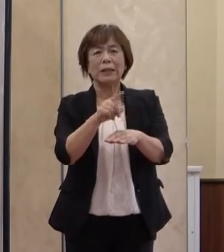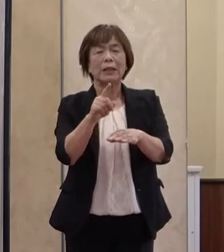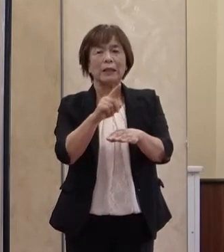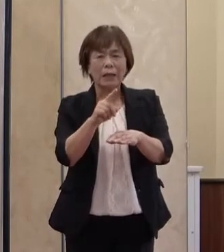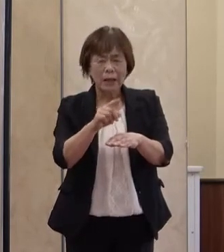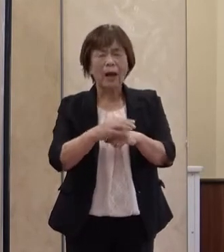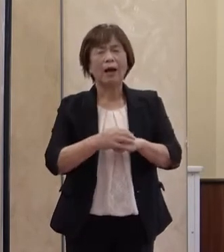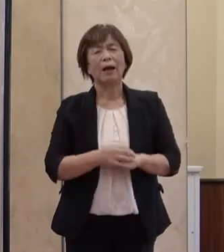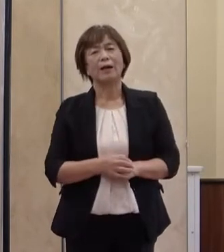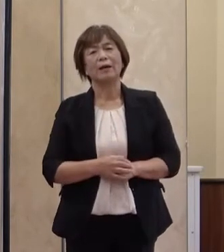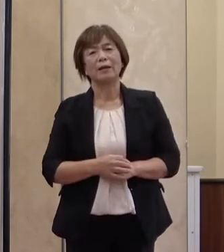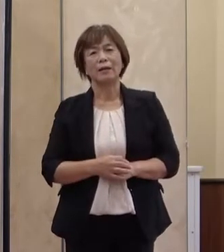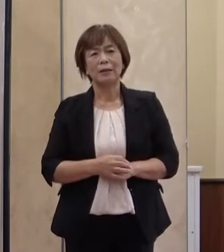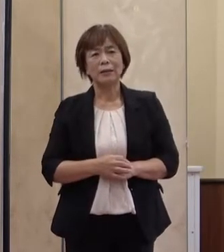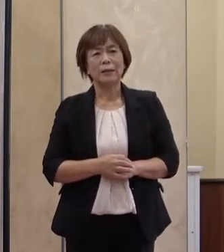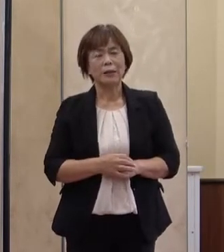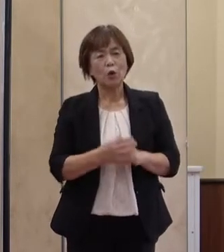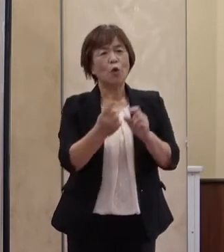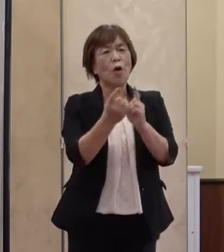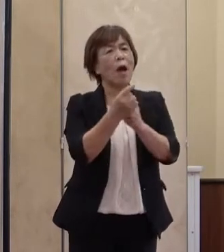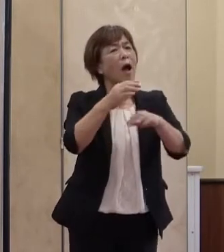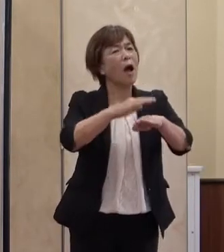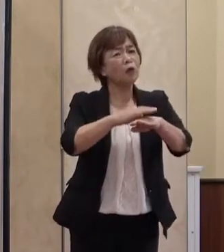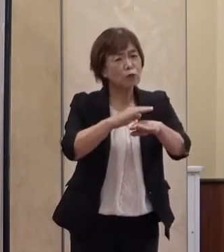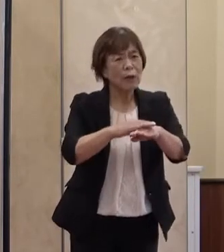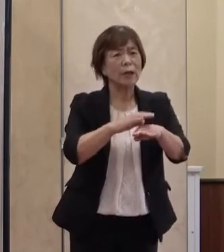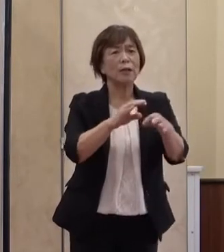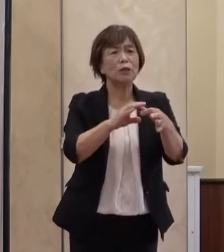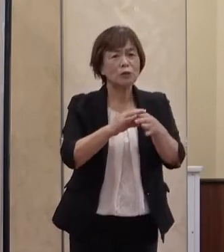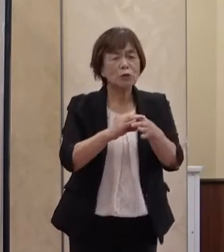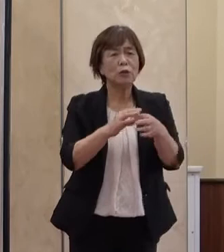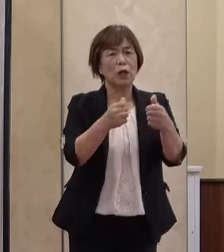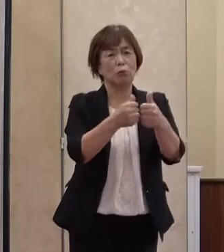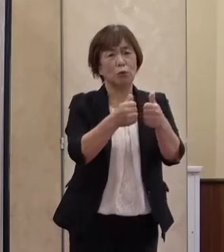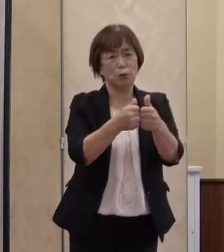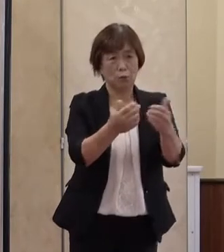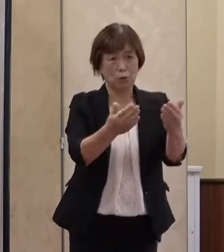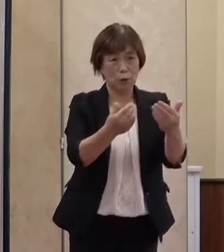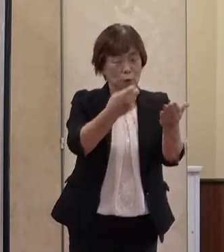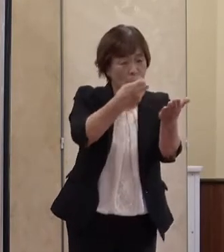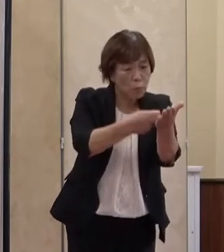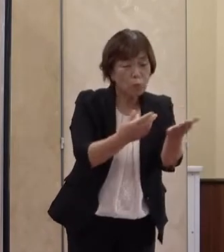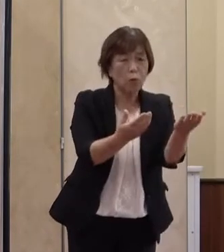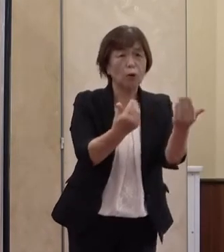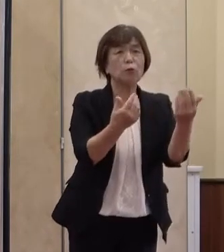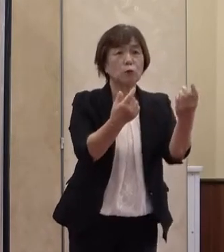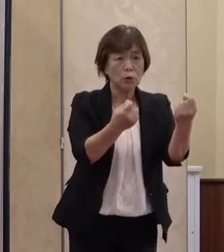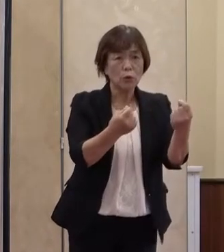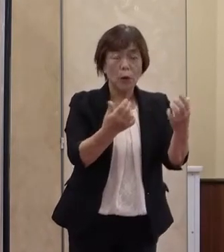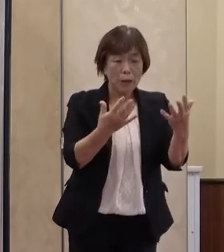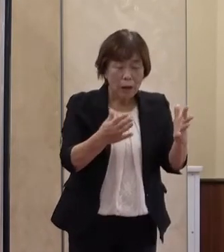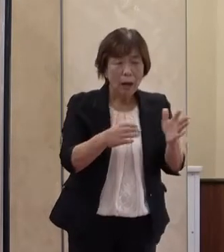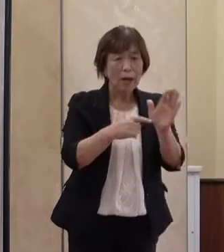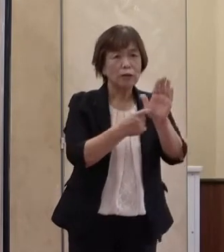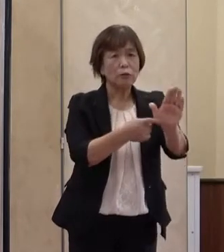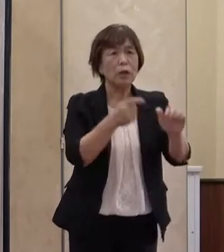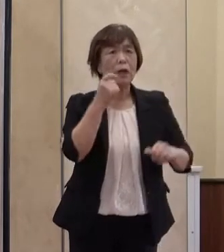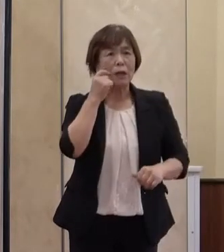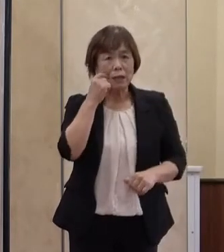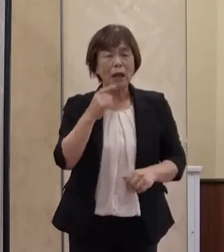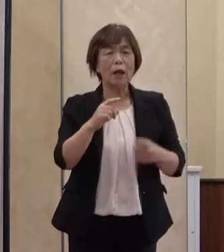かこういう扱いというのをやっぱりしないと実現できないと思うし、それからビザですよ